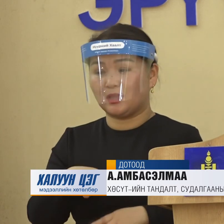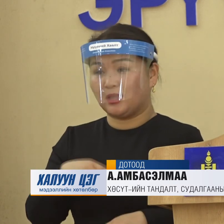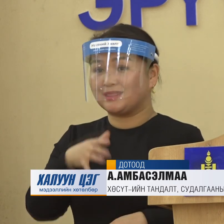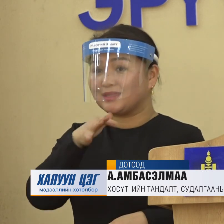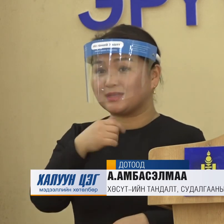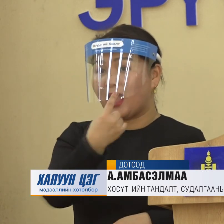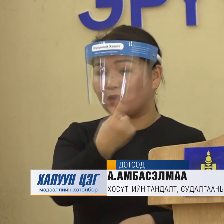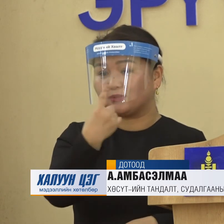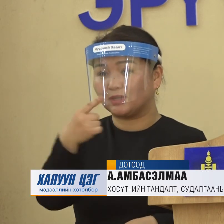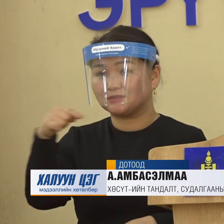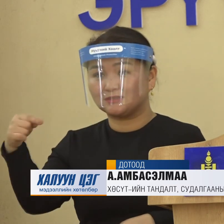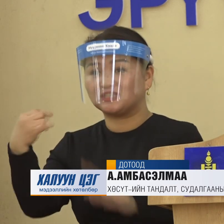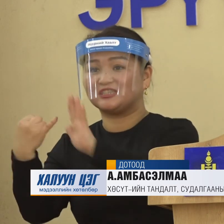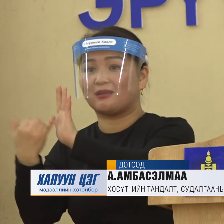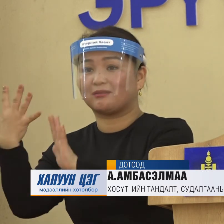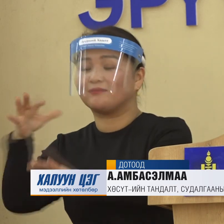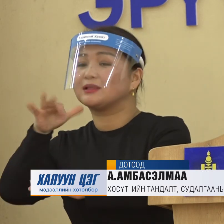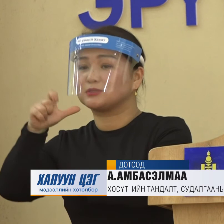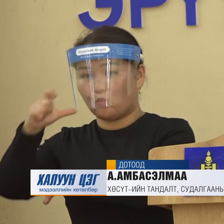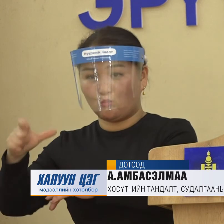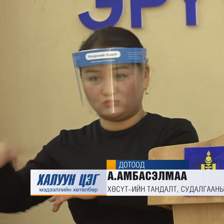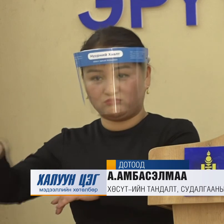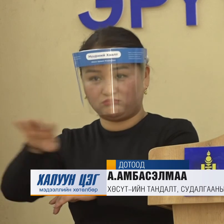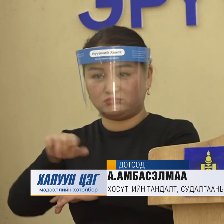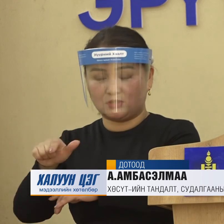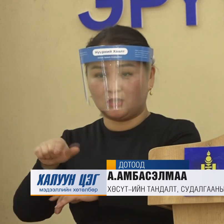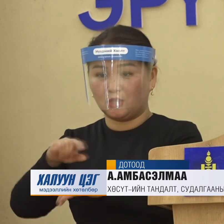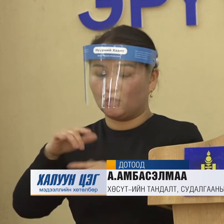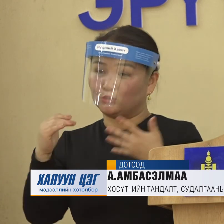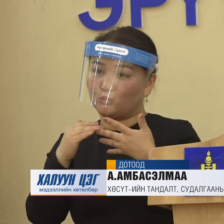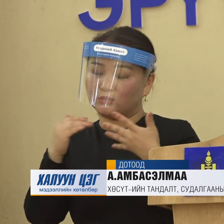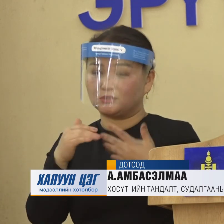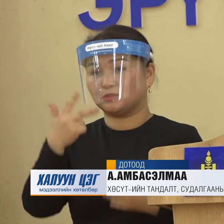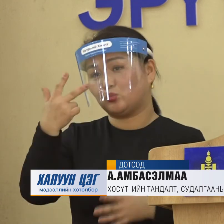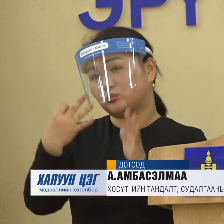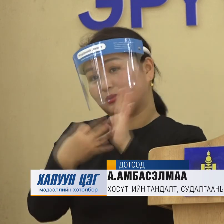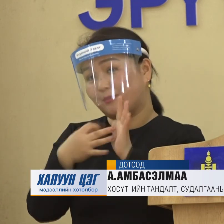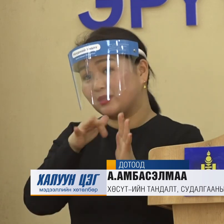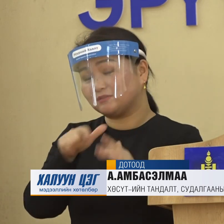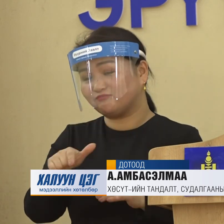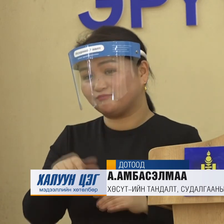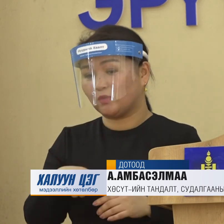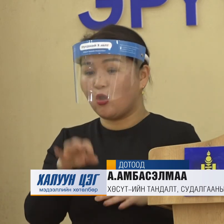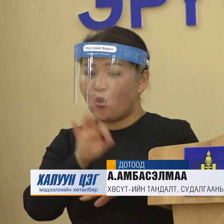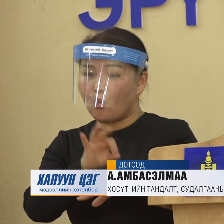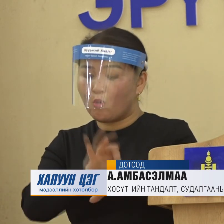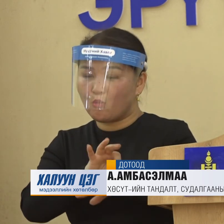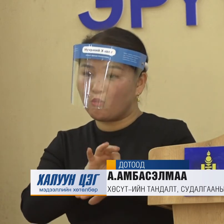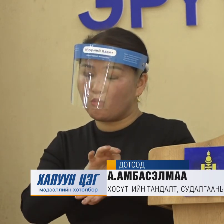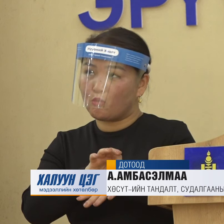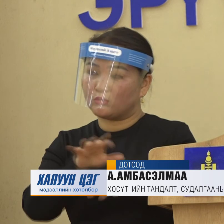11-ээс 65 насны хүмүүс байгаа. За дундаж нас нь 38 нас байна. За өвчлөсөн тохиолдлууд бол